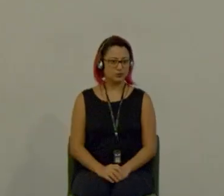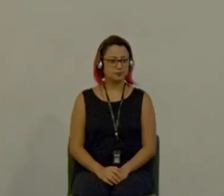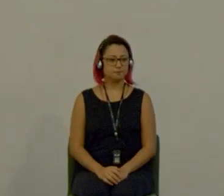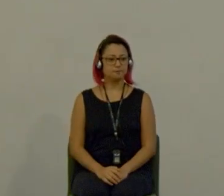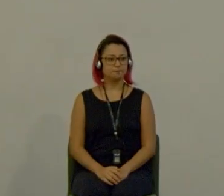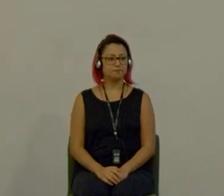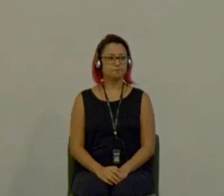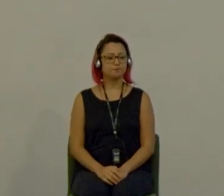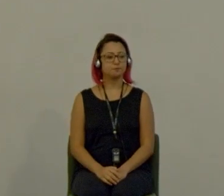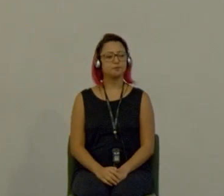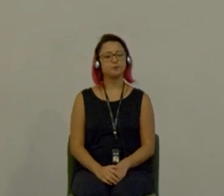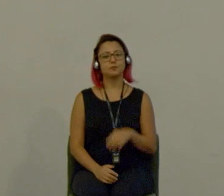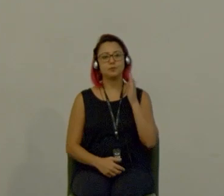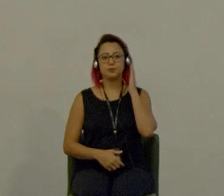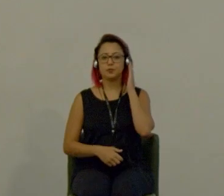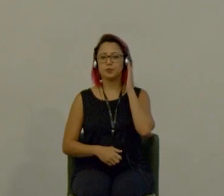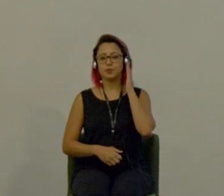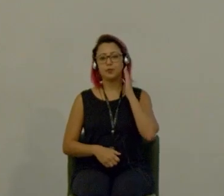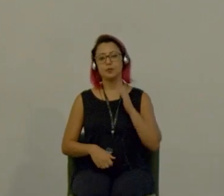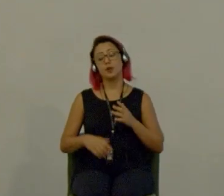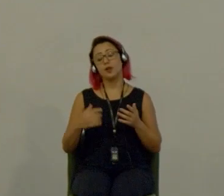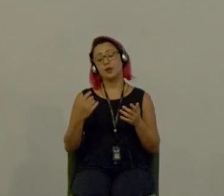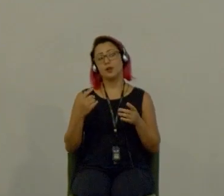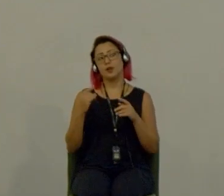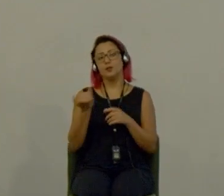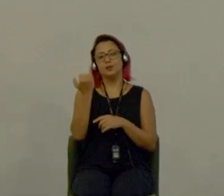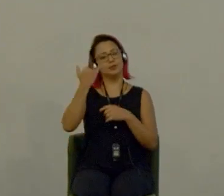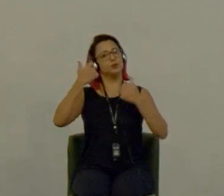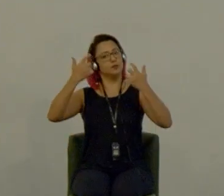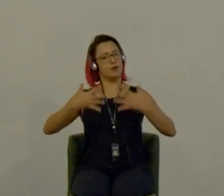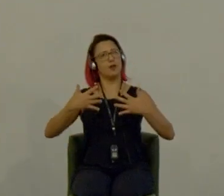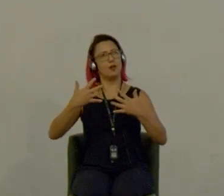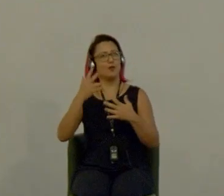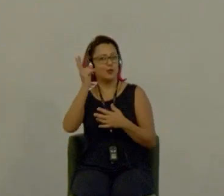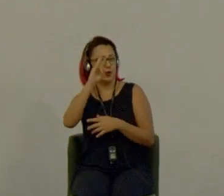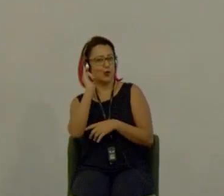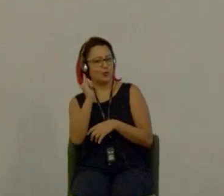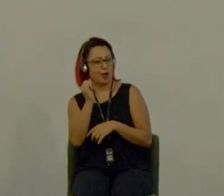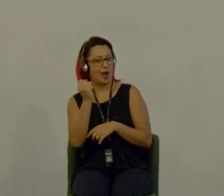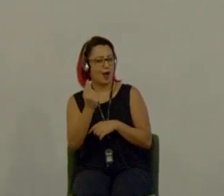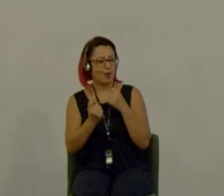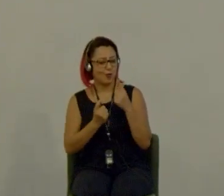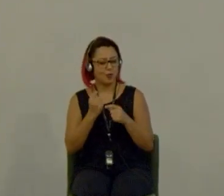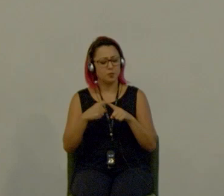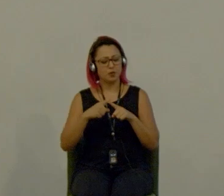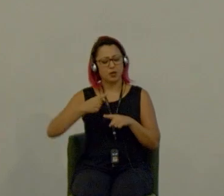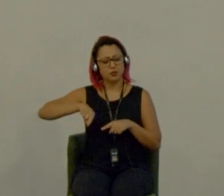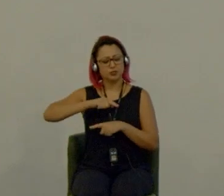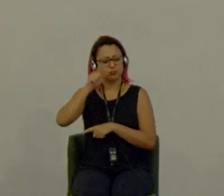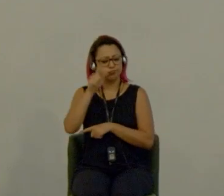Alors, il faut que je vous raconte un petit peu des histoires. Pourquoi on s'est intéressé à ce point-là au